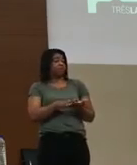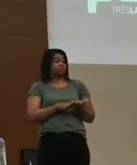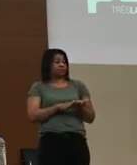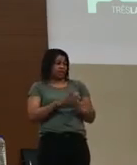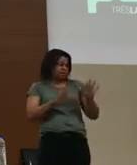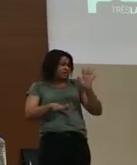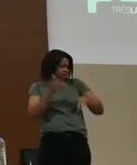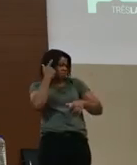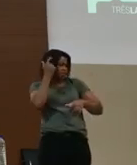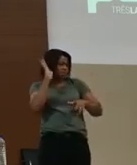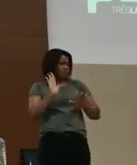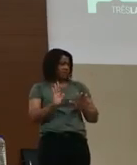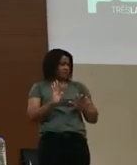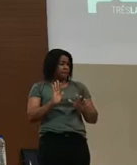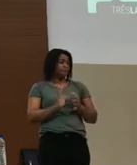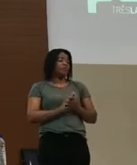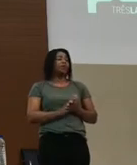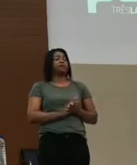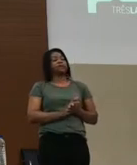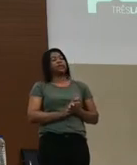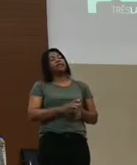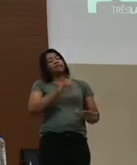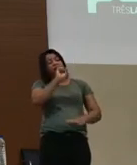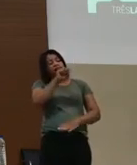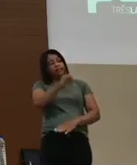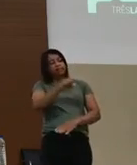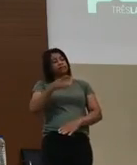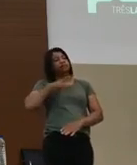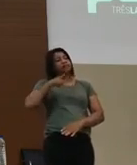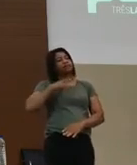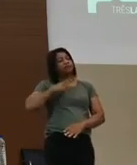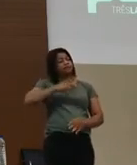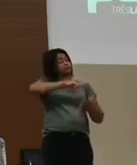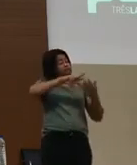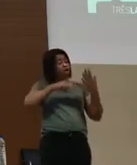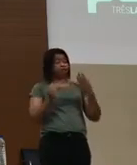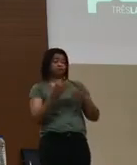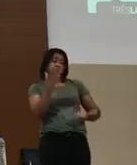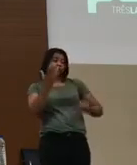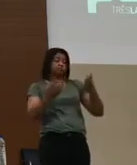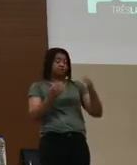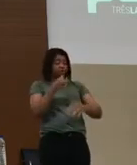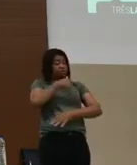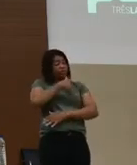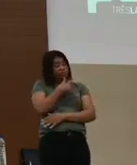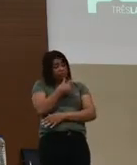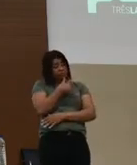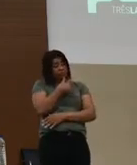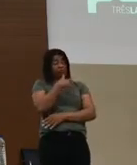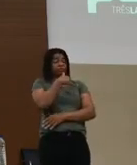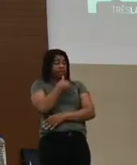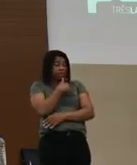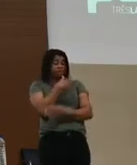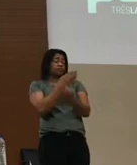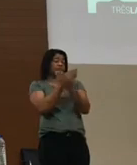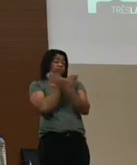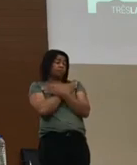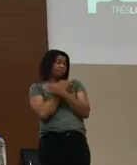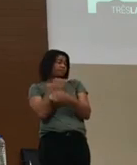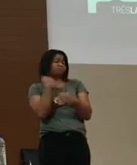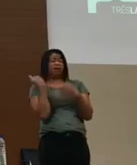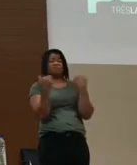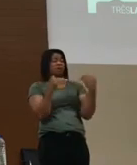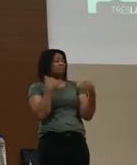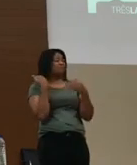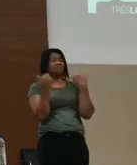Às vezes nós vimos muitos fatos tristes acontecendo. Infelizmente pessoas morreram nessa